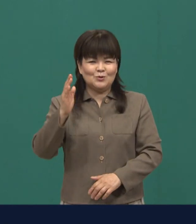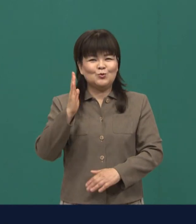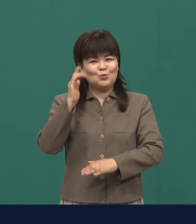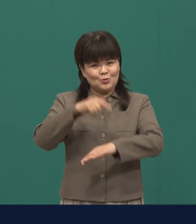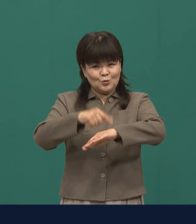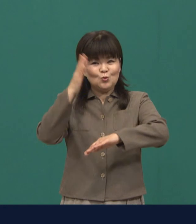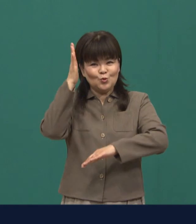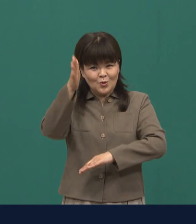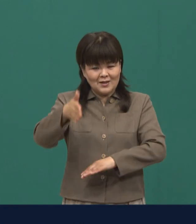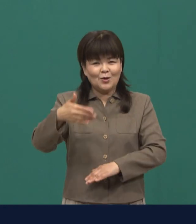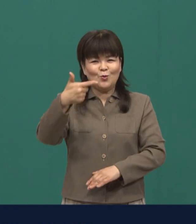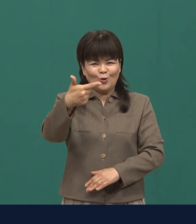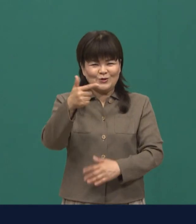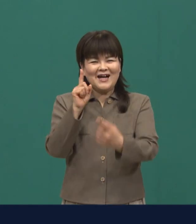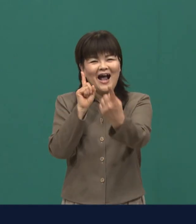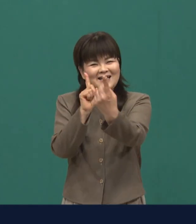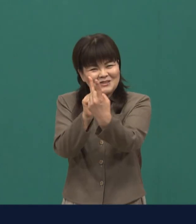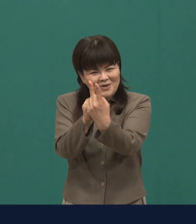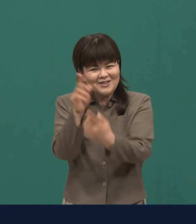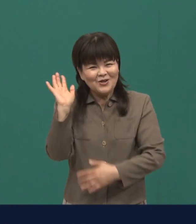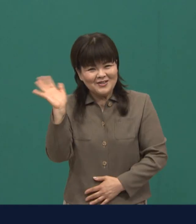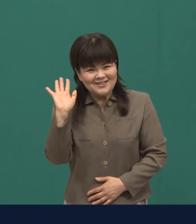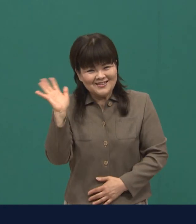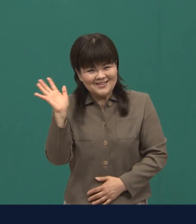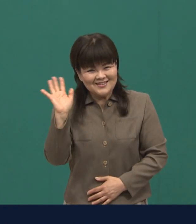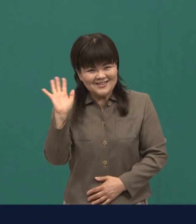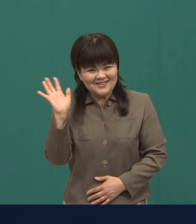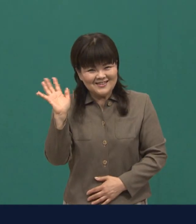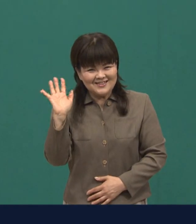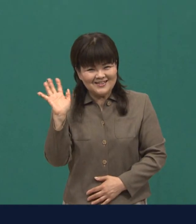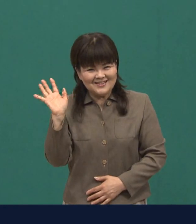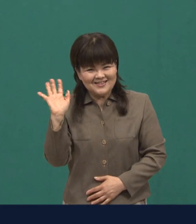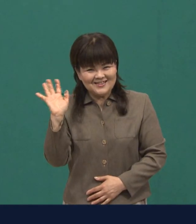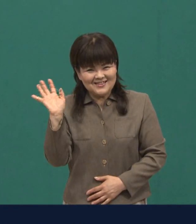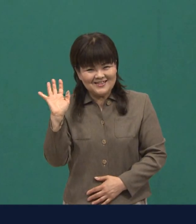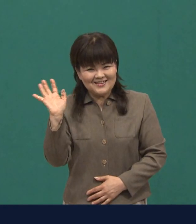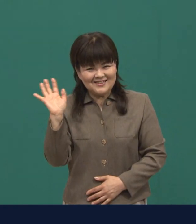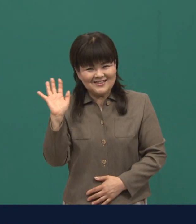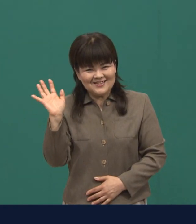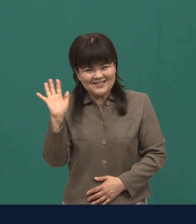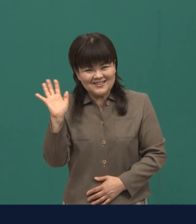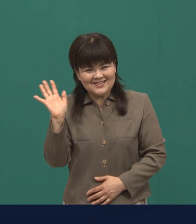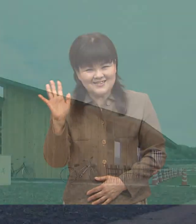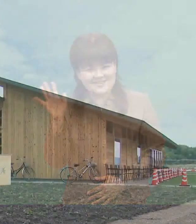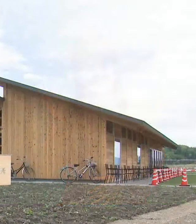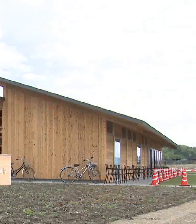5月28日金曜日夕方6時にお会いしましょう。